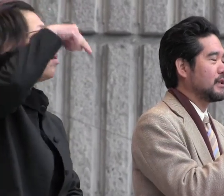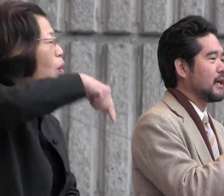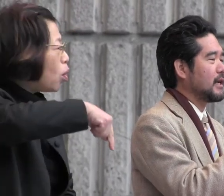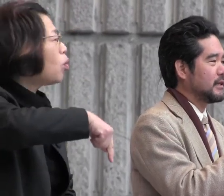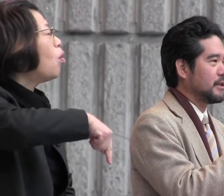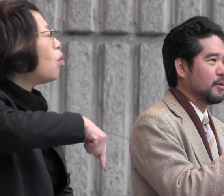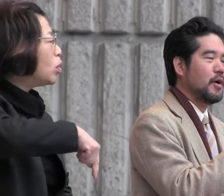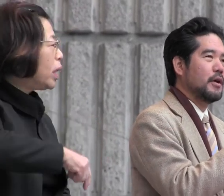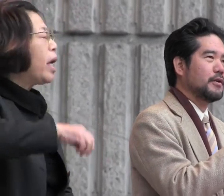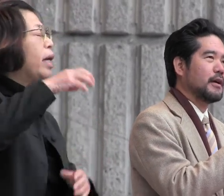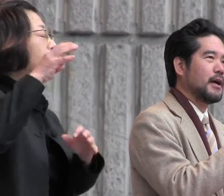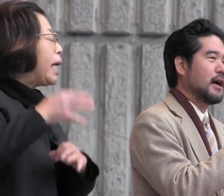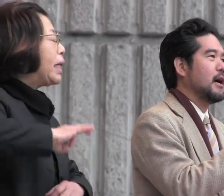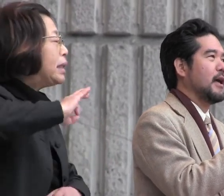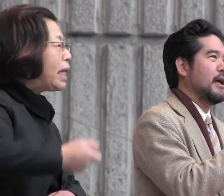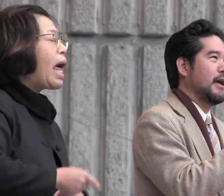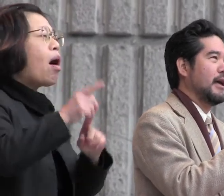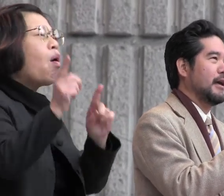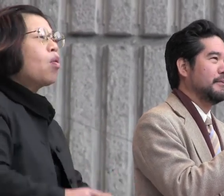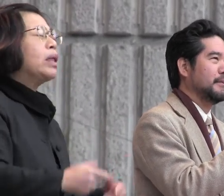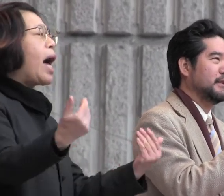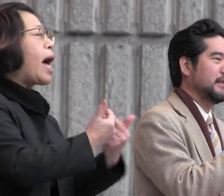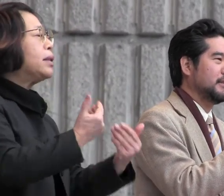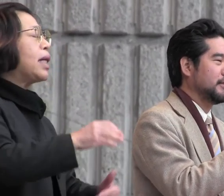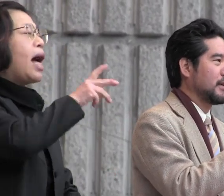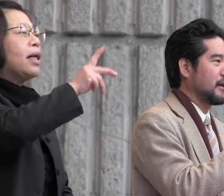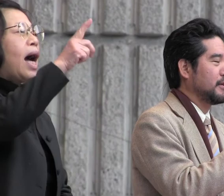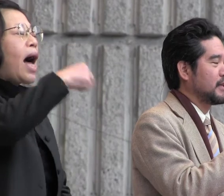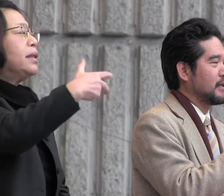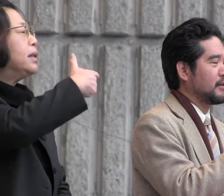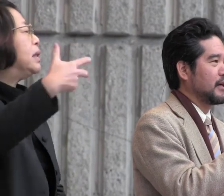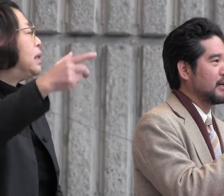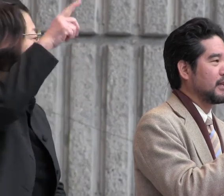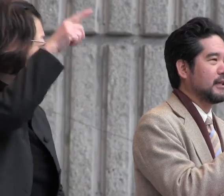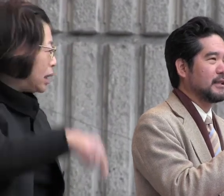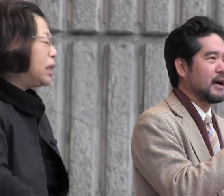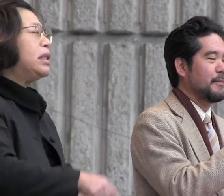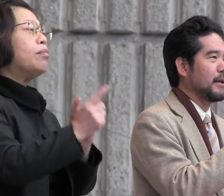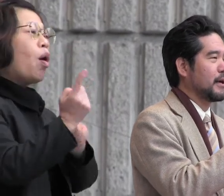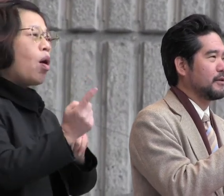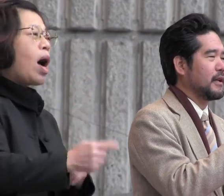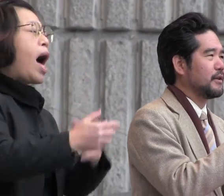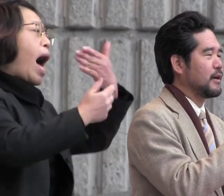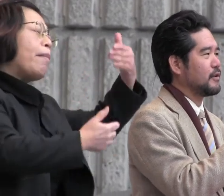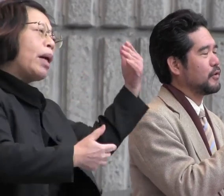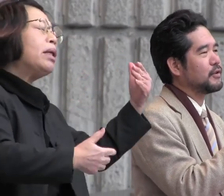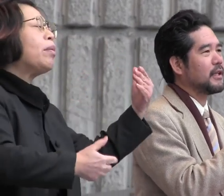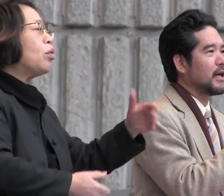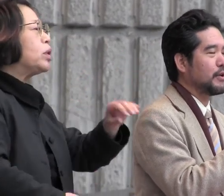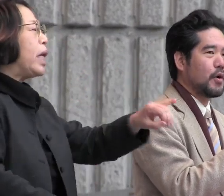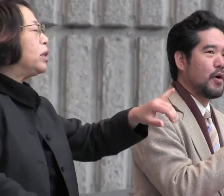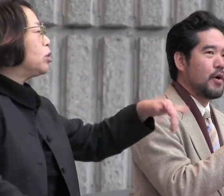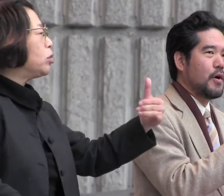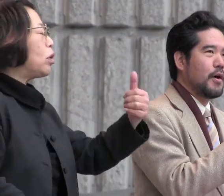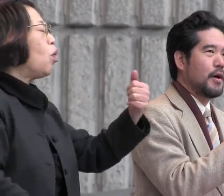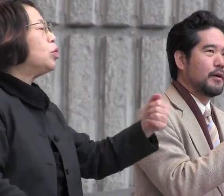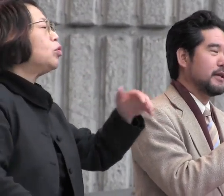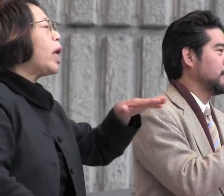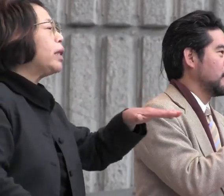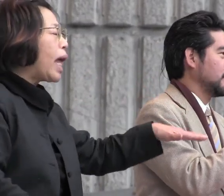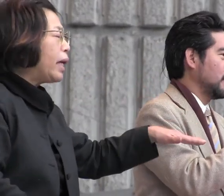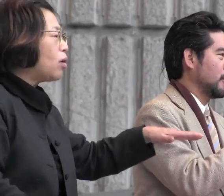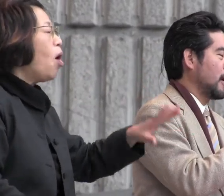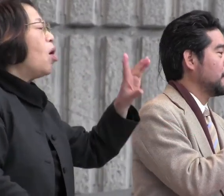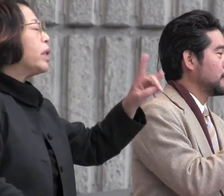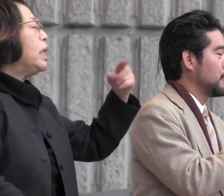に反対したガンジーも、それから、人種隔離政策に反対したアメリカの1950年代の、